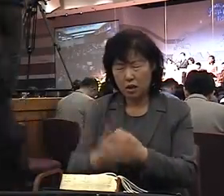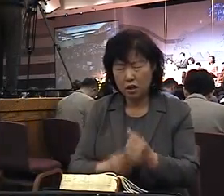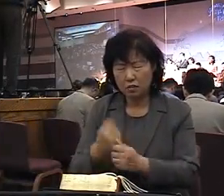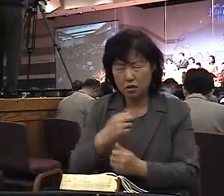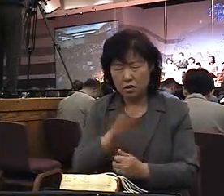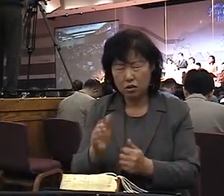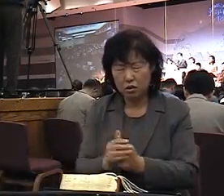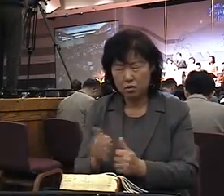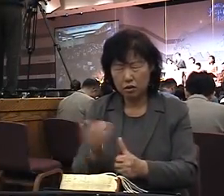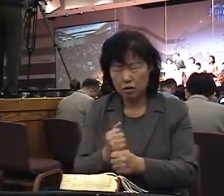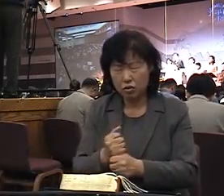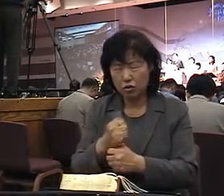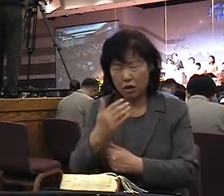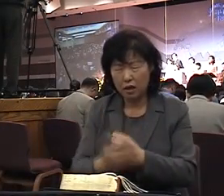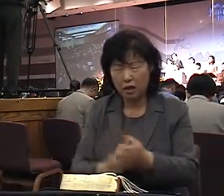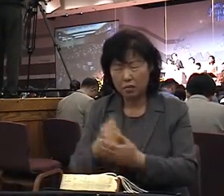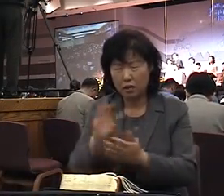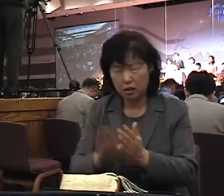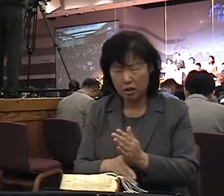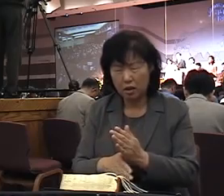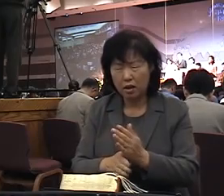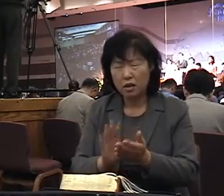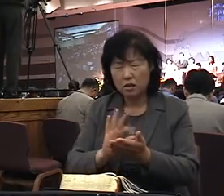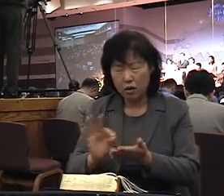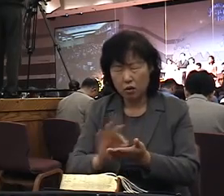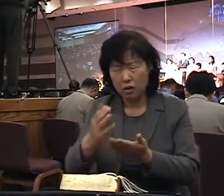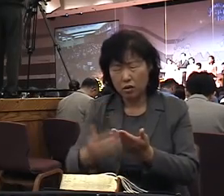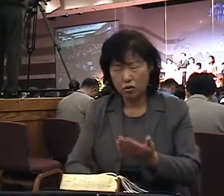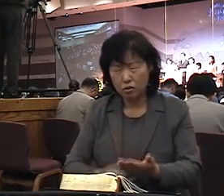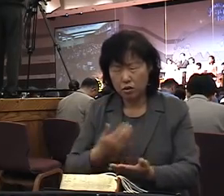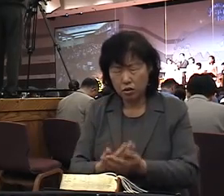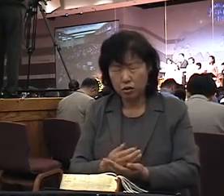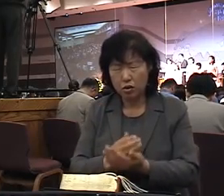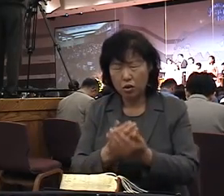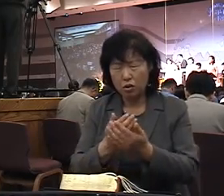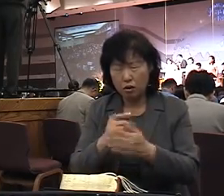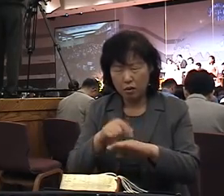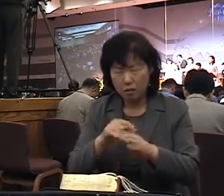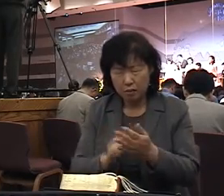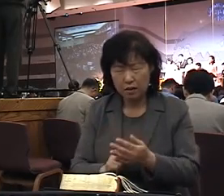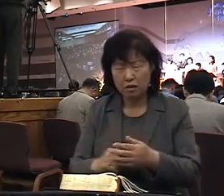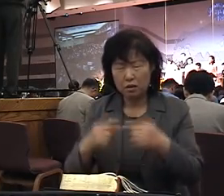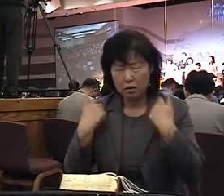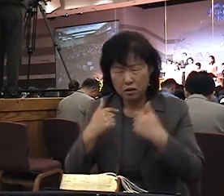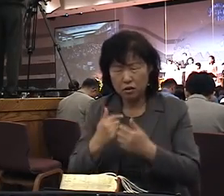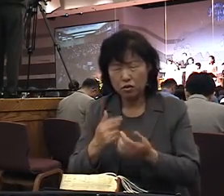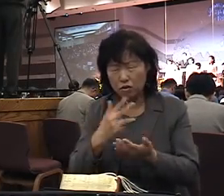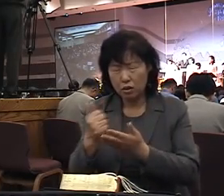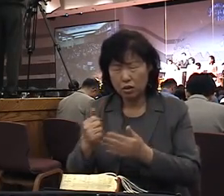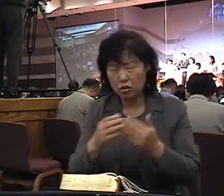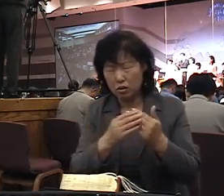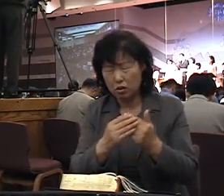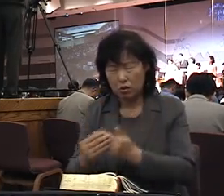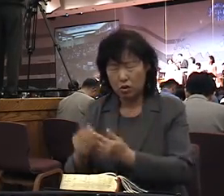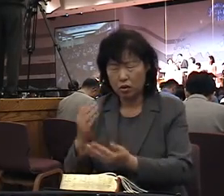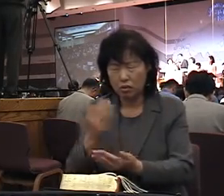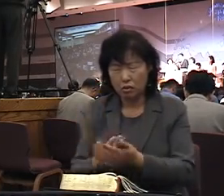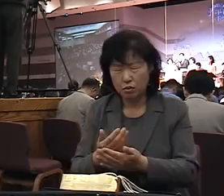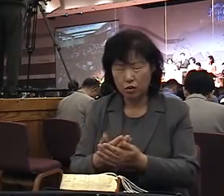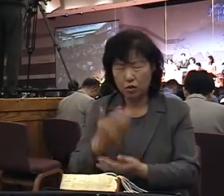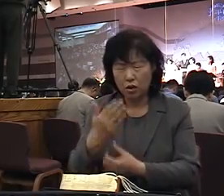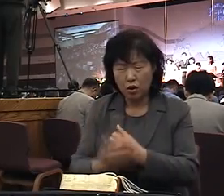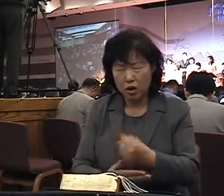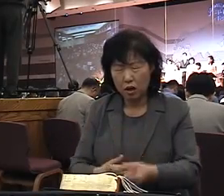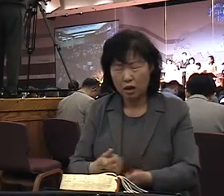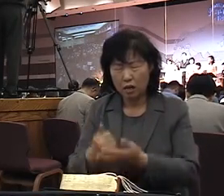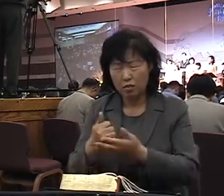아버지, 주님께 나옵니다. 오 하나님 역사해 주시옵시고 주님 도와주시옵시고 주의